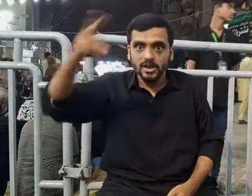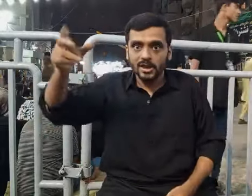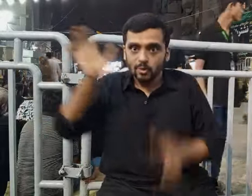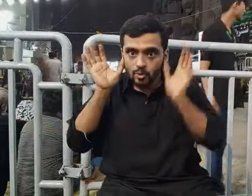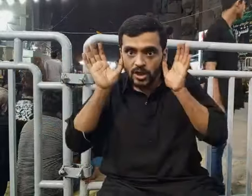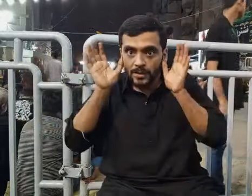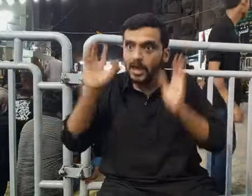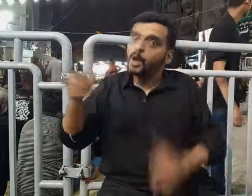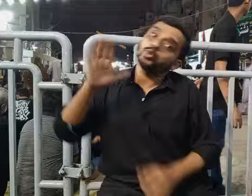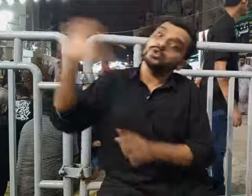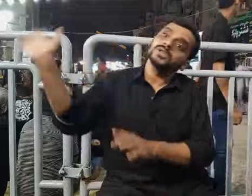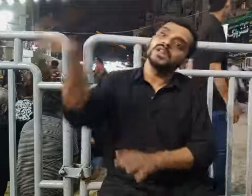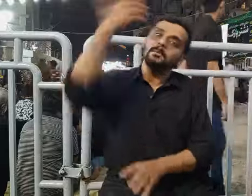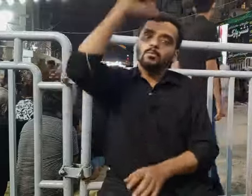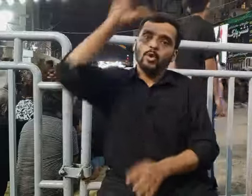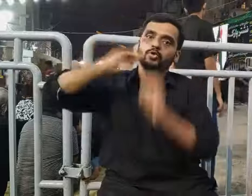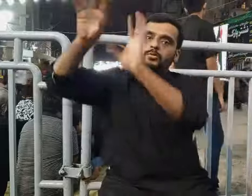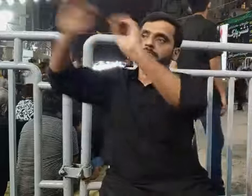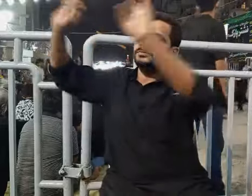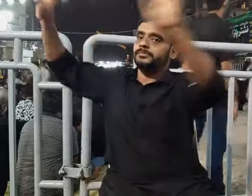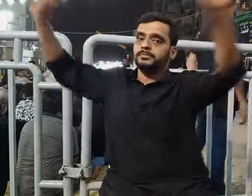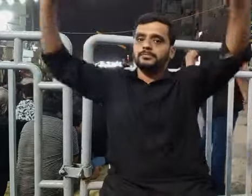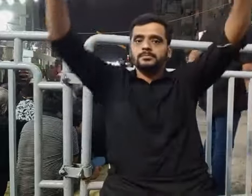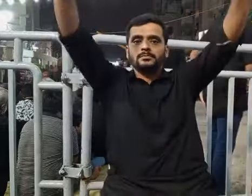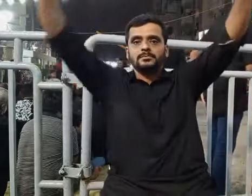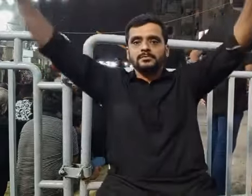متوکل کا خود مطلب برا نہیں، متوکل کا مطلب اللہ پہ توکل کرنے والا۔